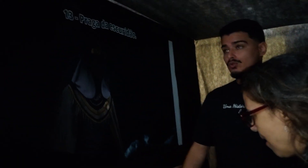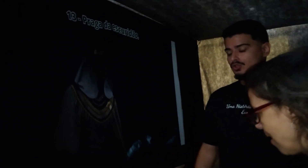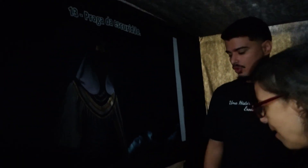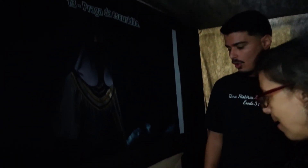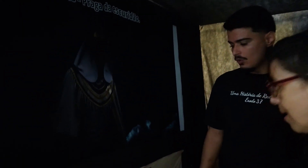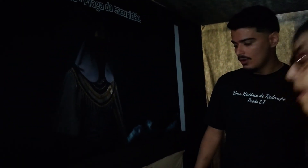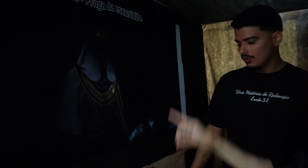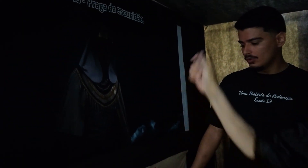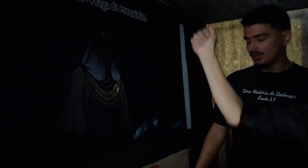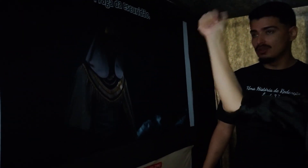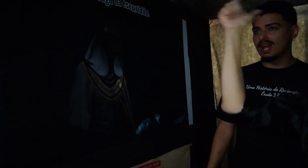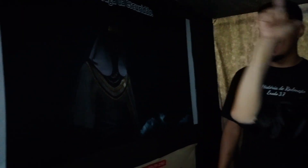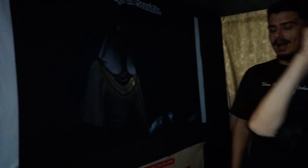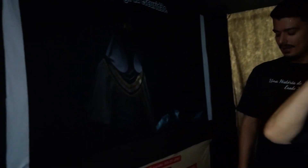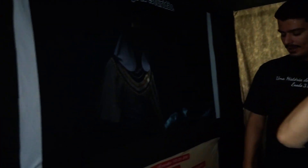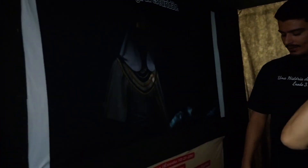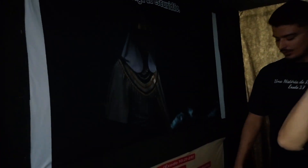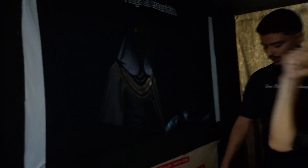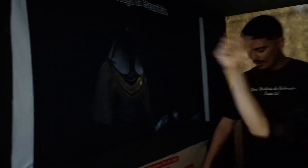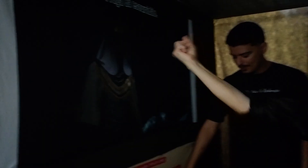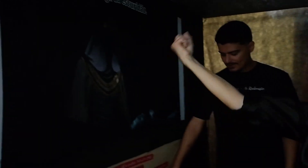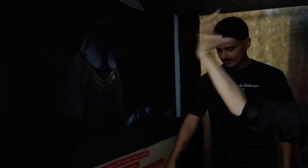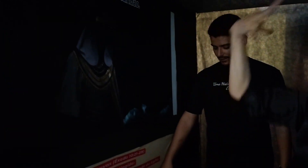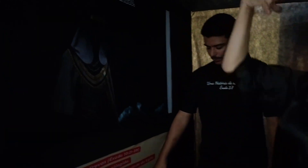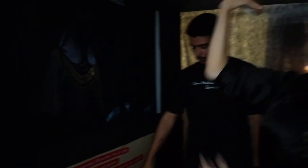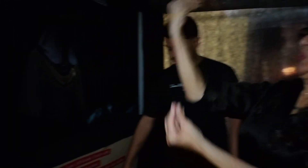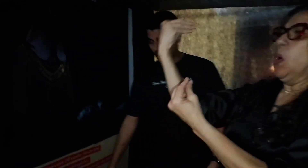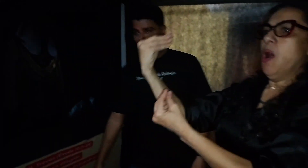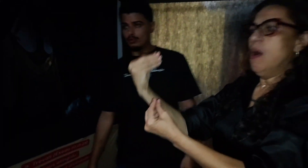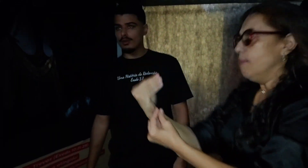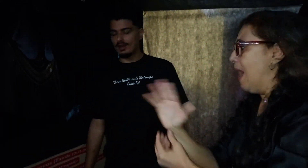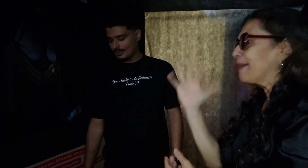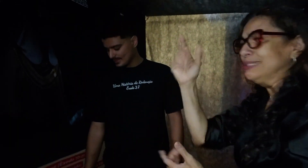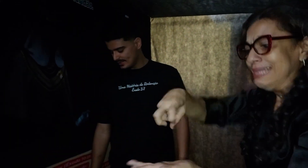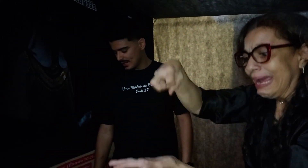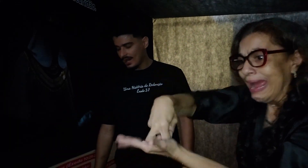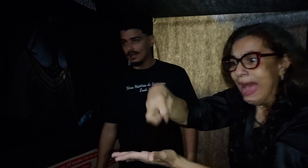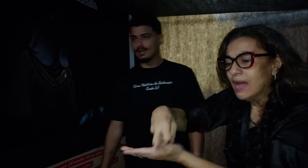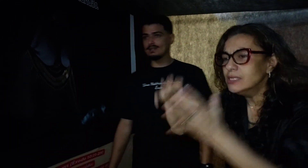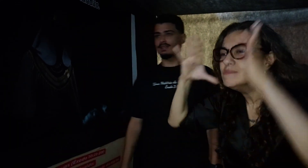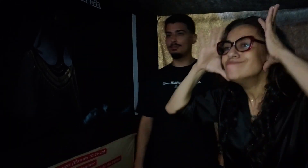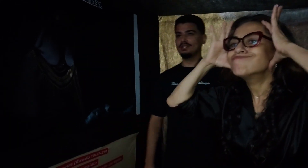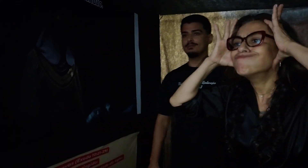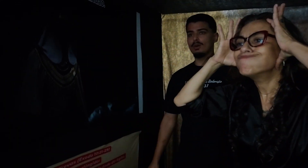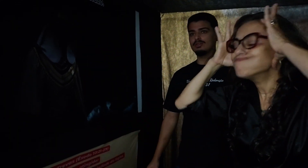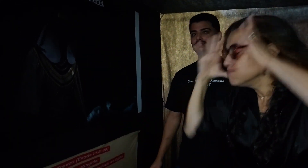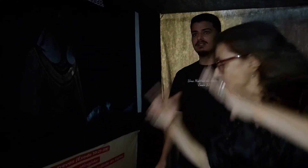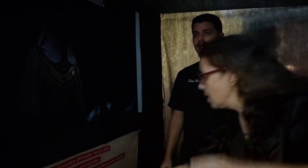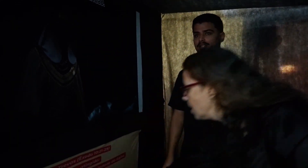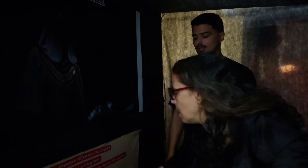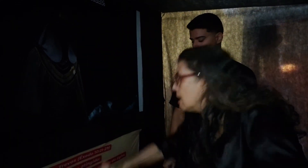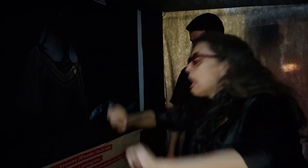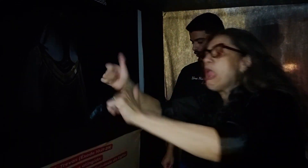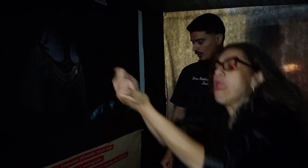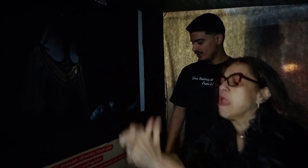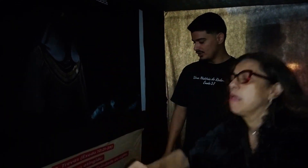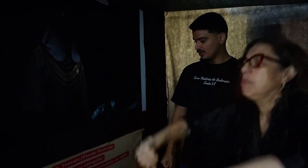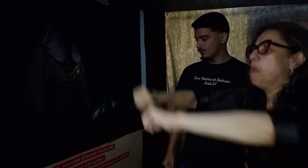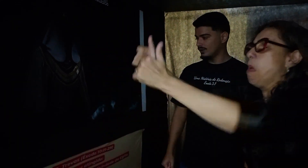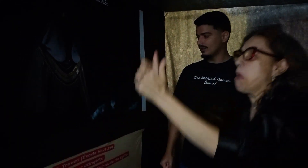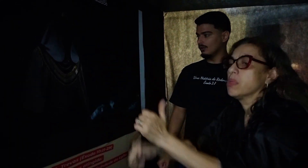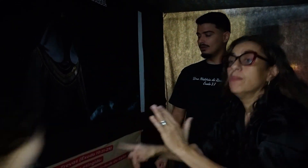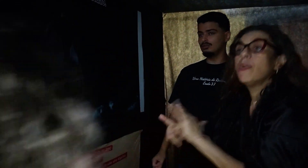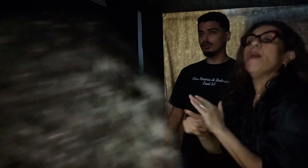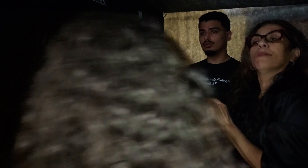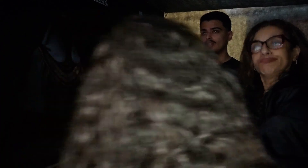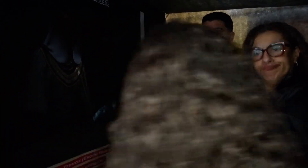Deus Sol, o Deus Ra. Então, que é representado aqui por um homem com uma cabeça de águia. Essa era a principal divindade do Egito.